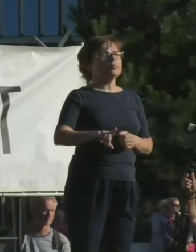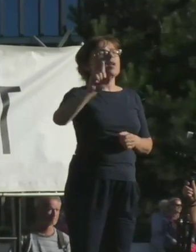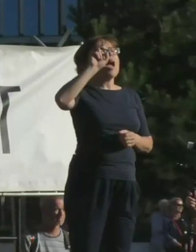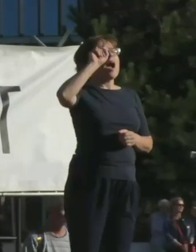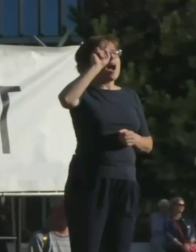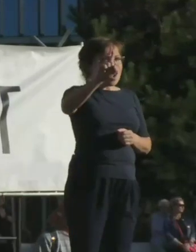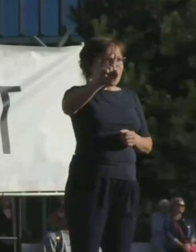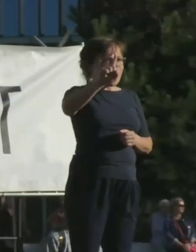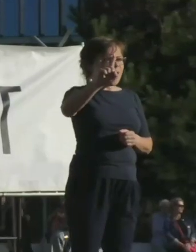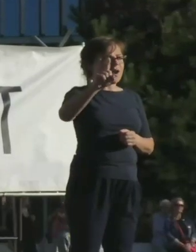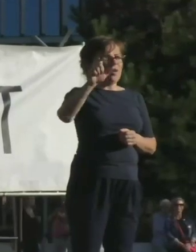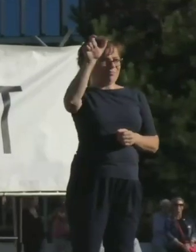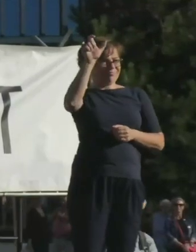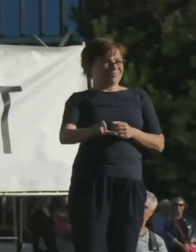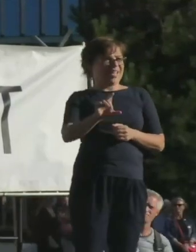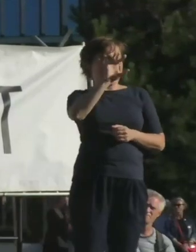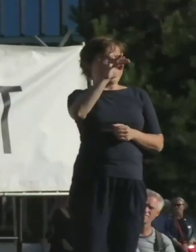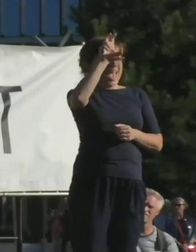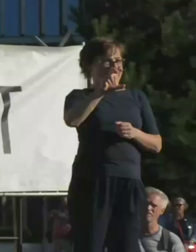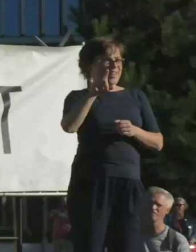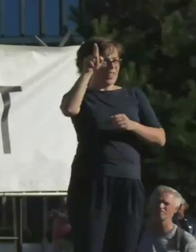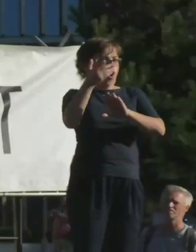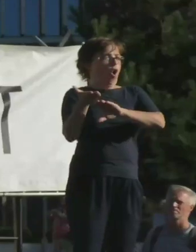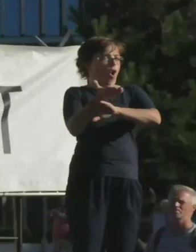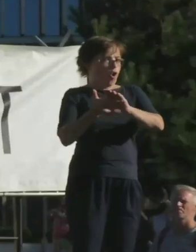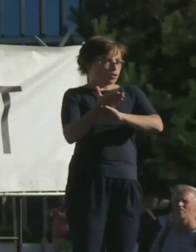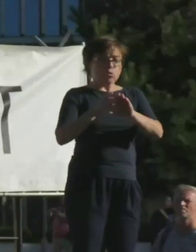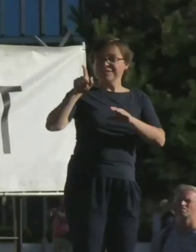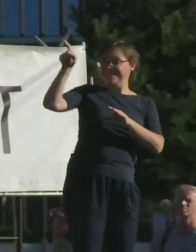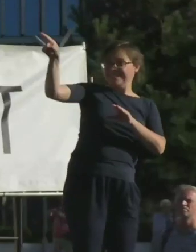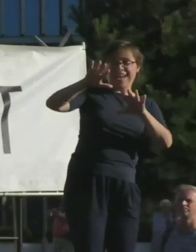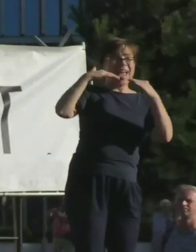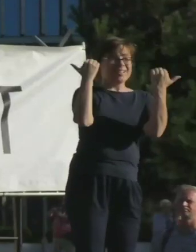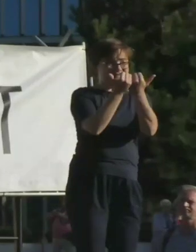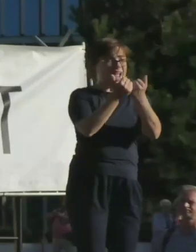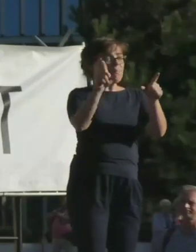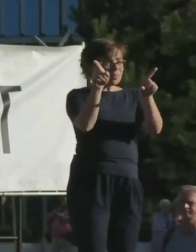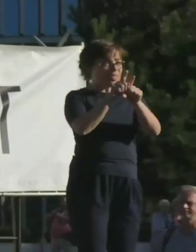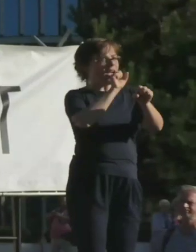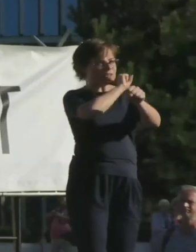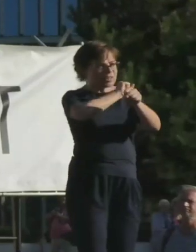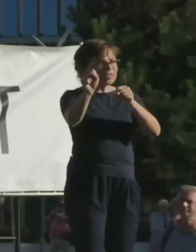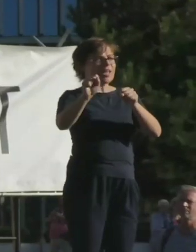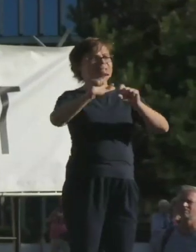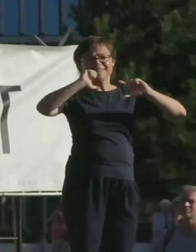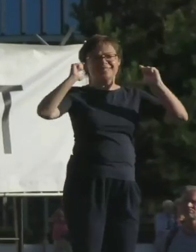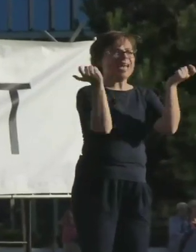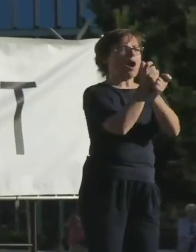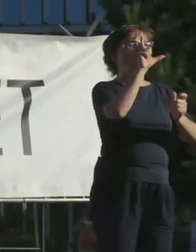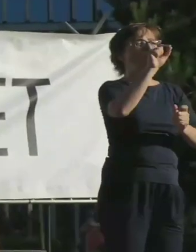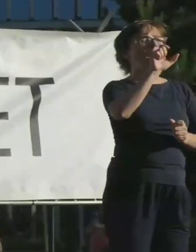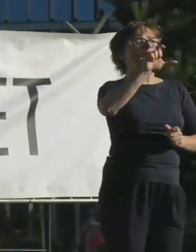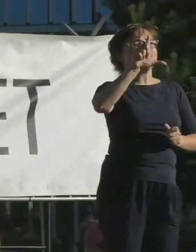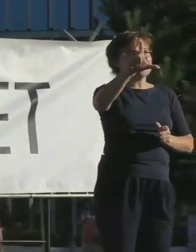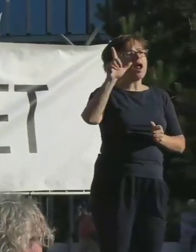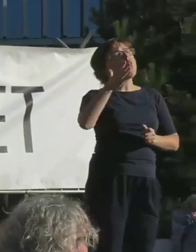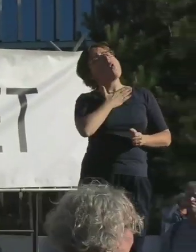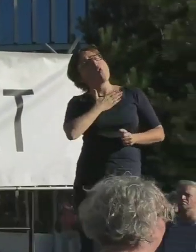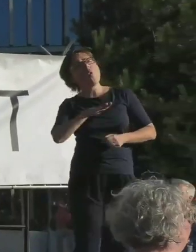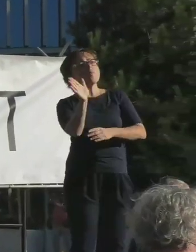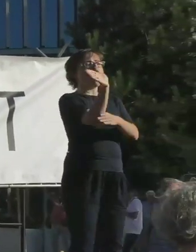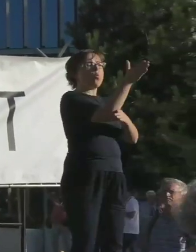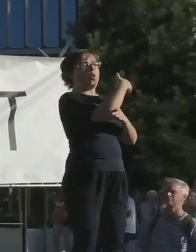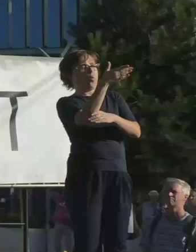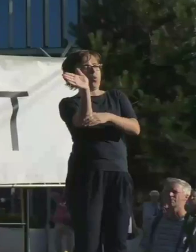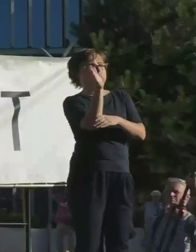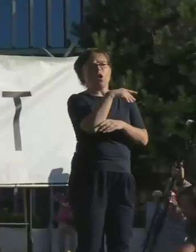Ale oprócz oszusta Giertycha mamy tam w Sejmie cały obrotowy PSL, który